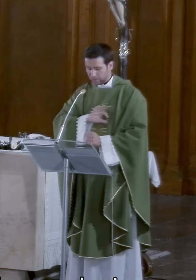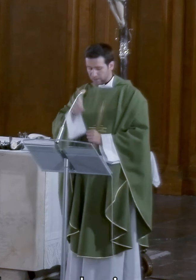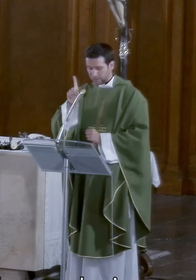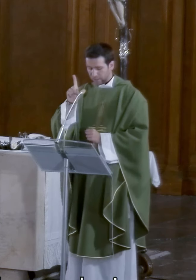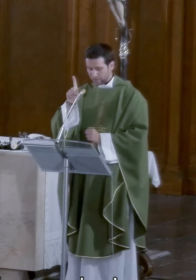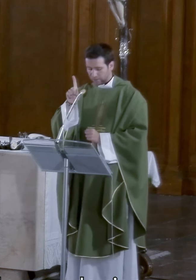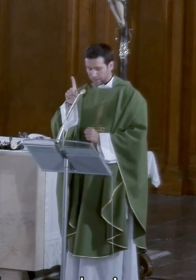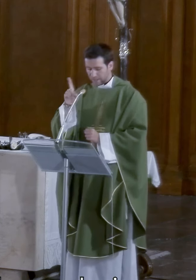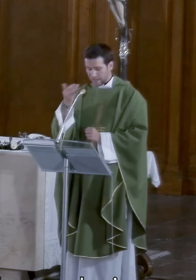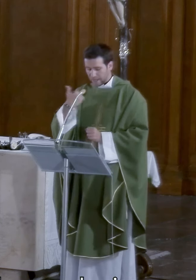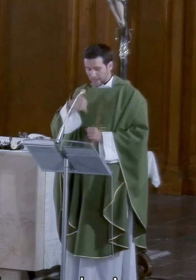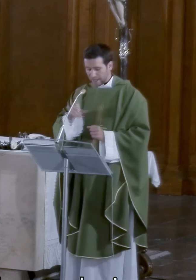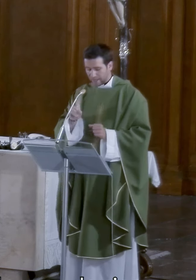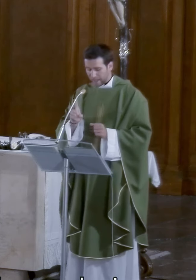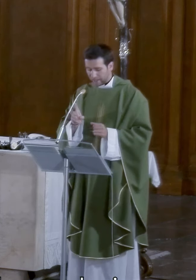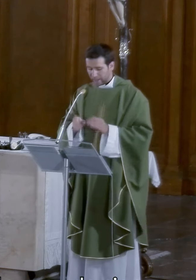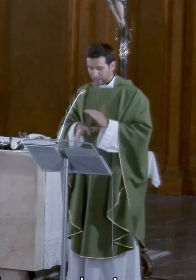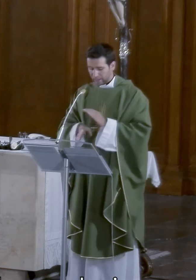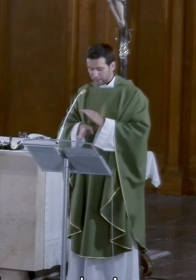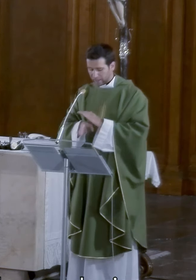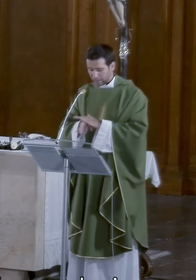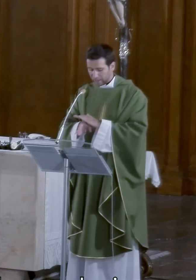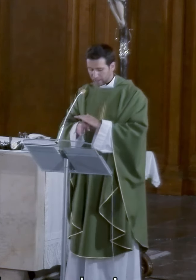auxilio, Señor.